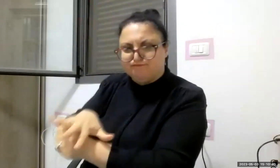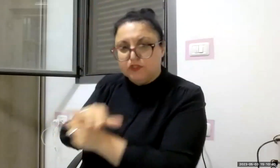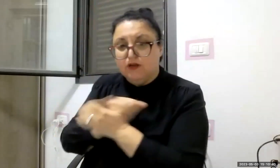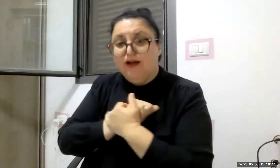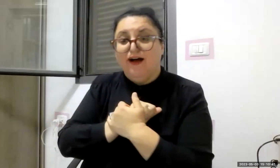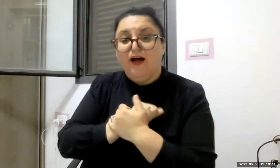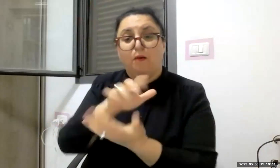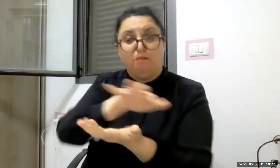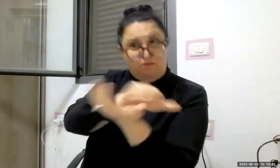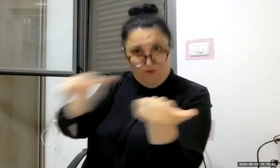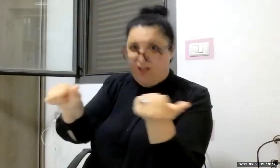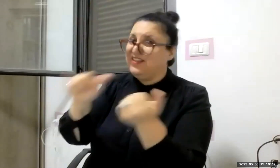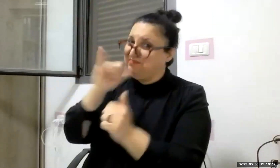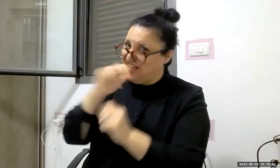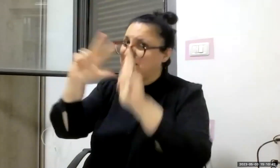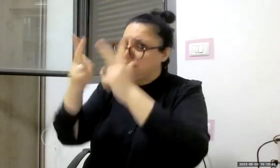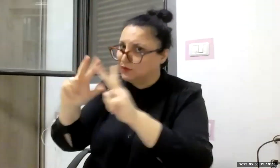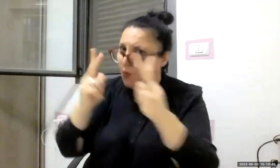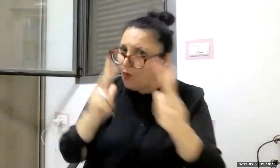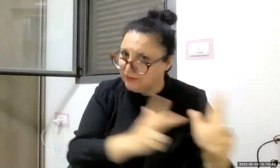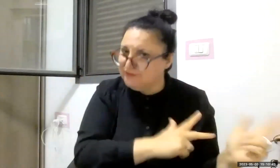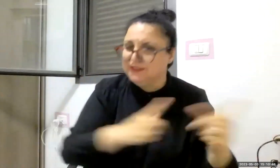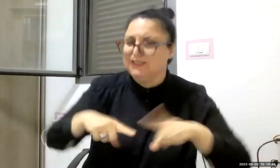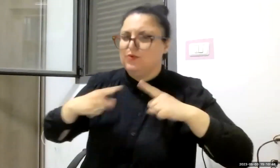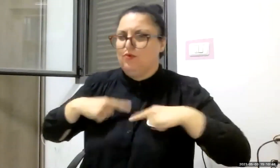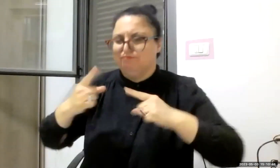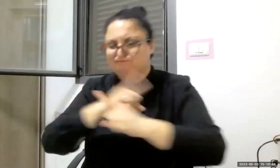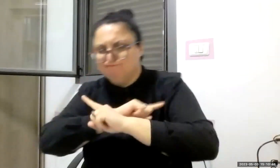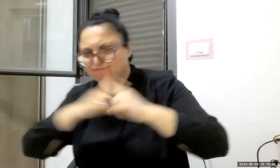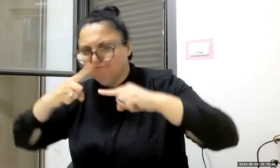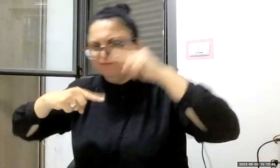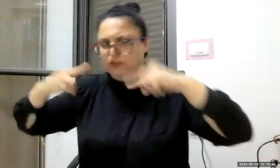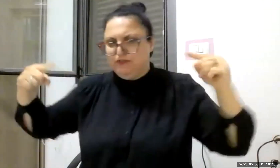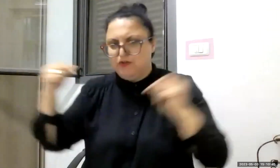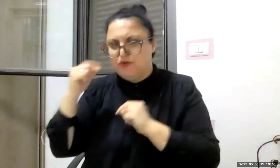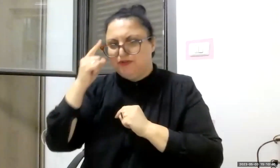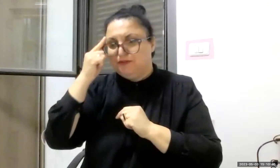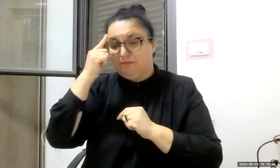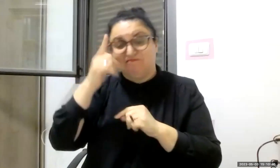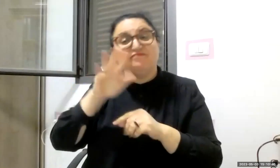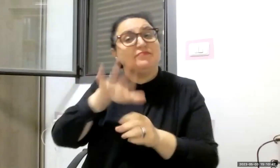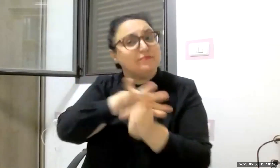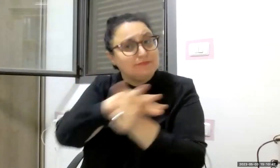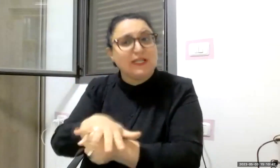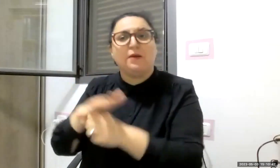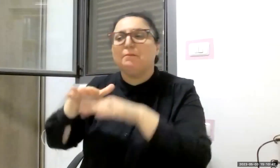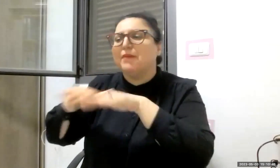הערכים הישנים מחפיפים, וכן הם מוחקים צורות ותרבויות חיים